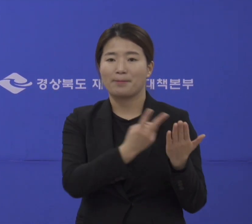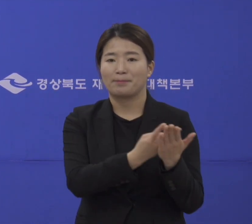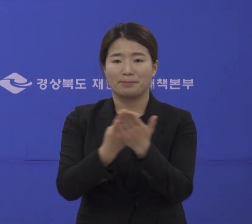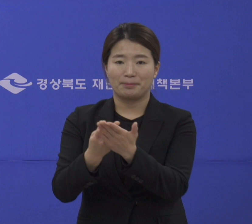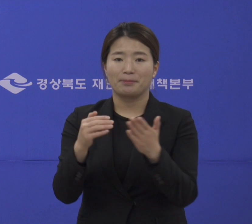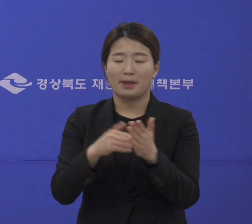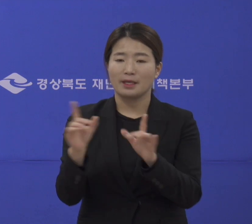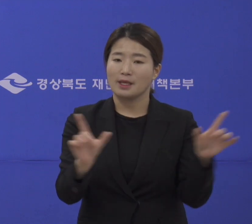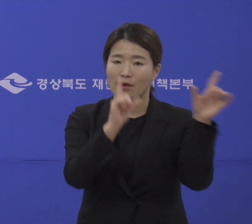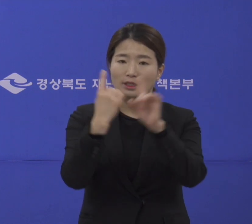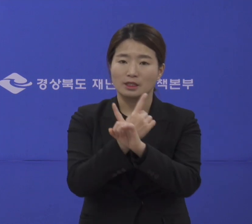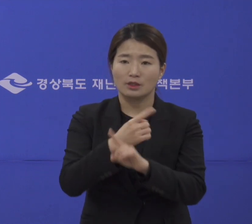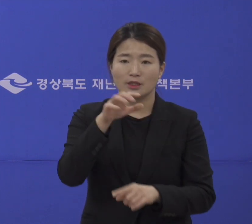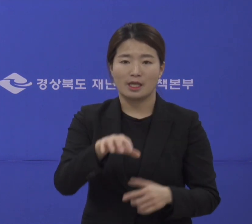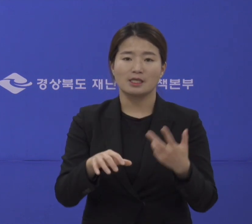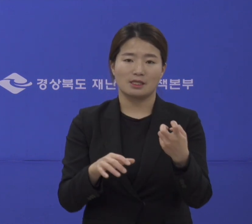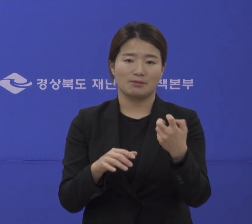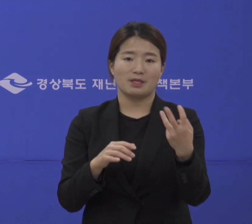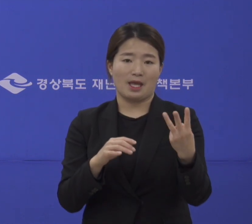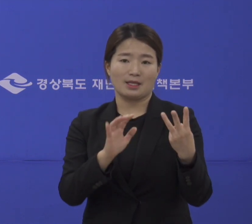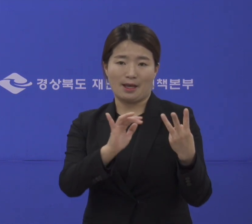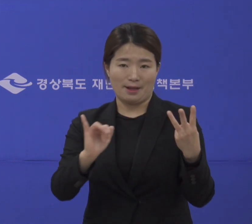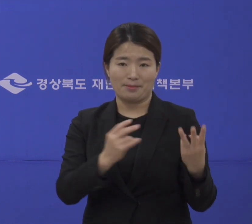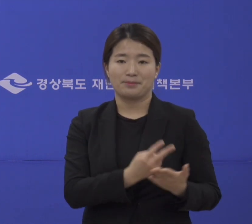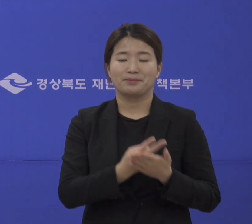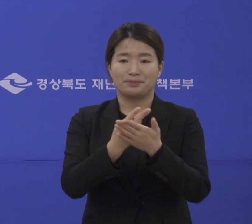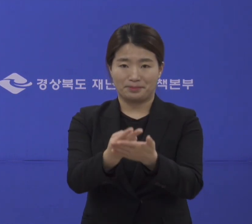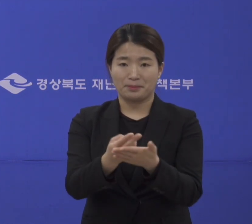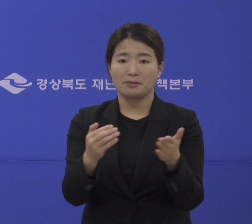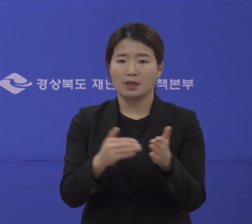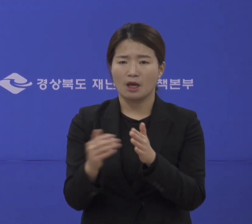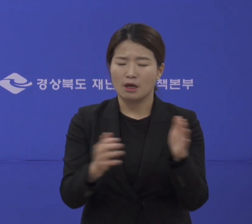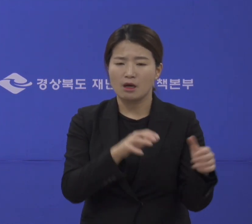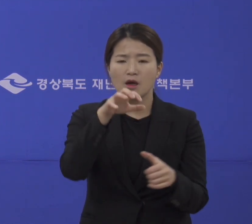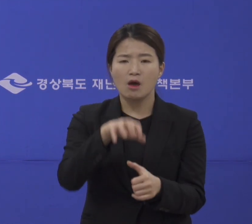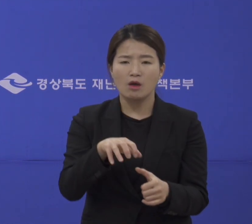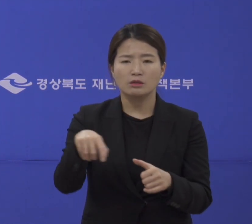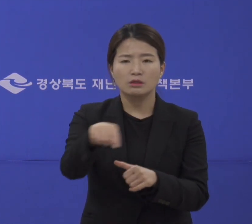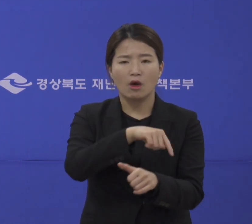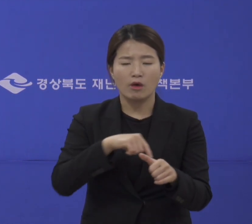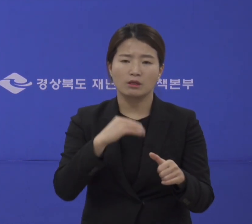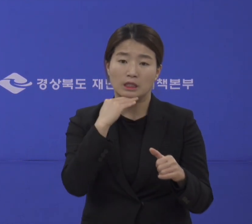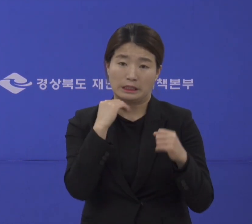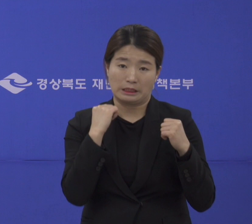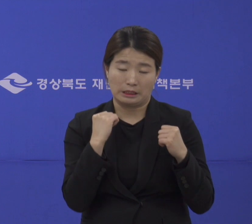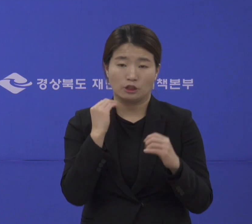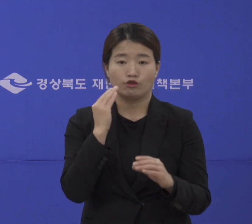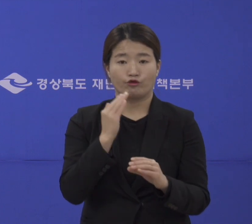생활치료센터에 79명을 입소시켰습니다. 격리 상태로 대기 중인